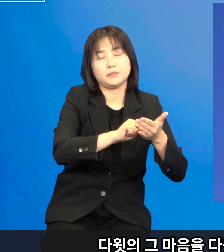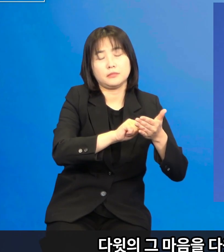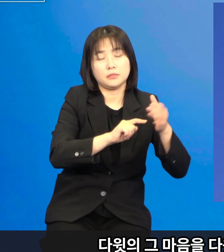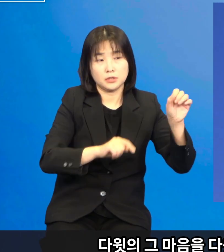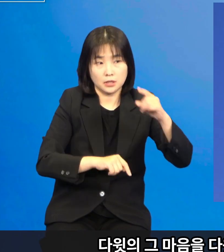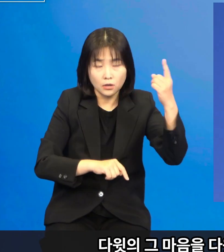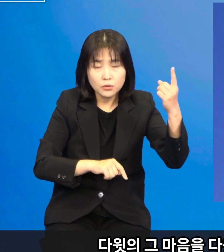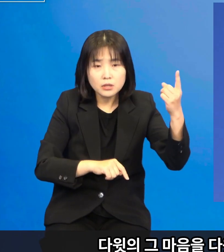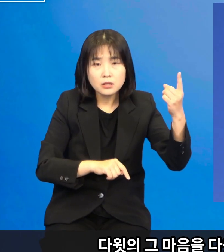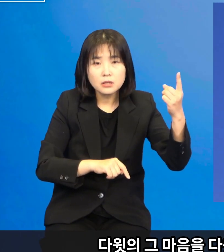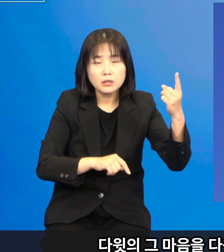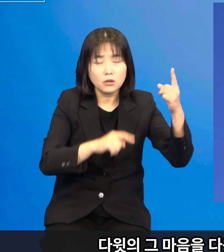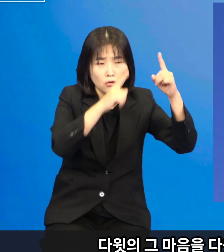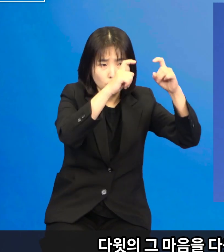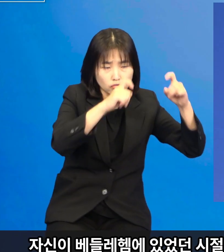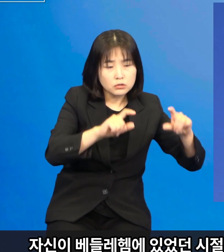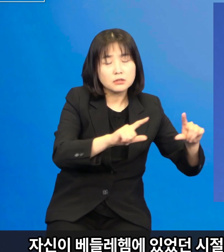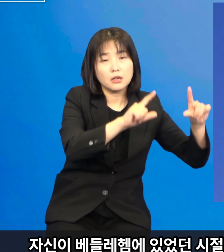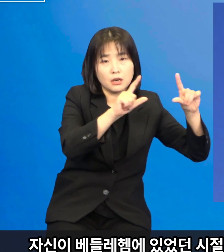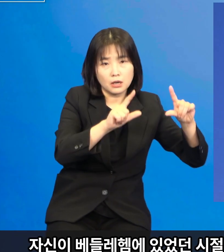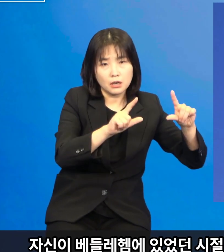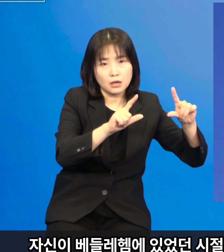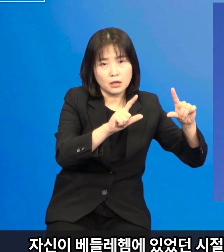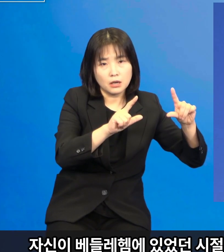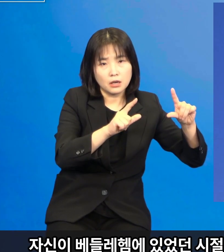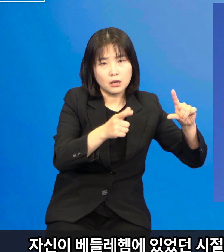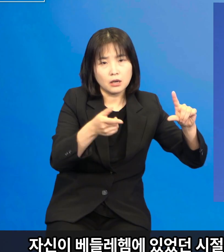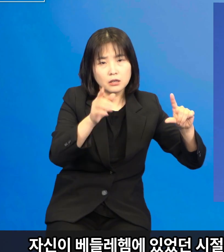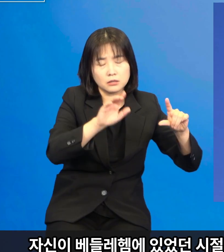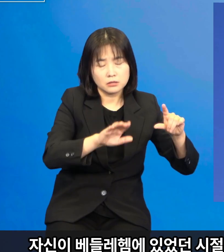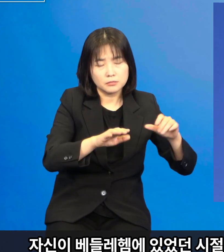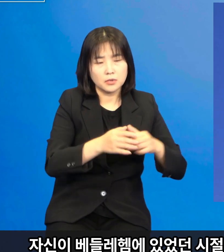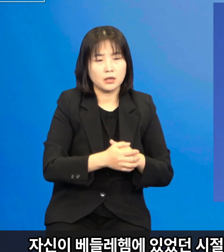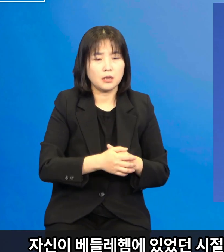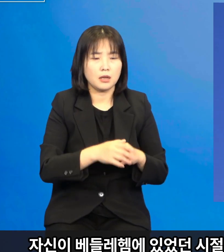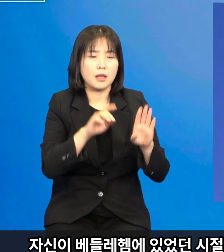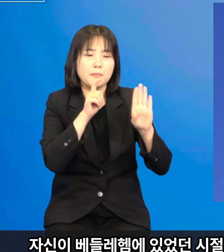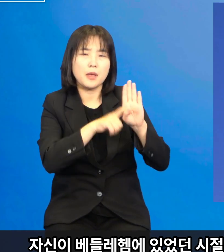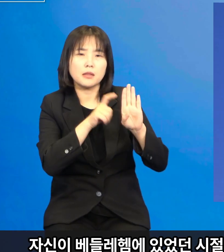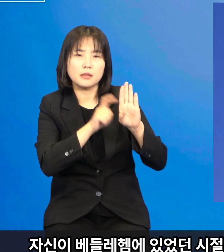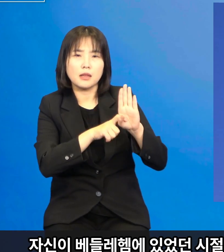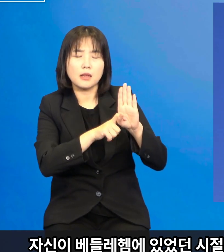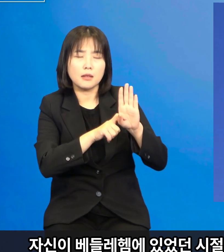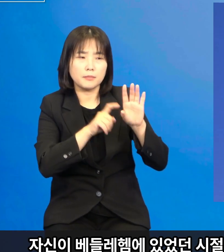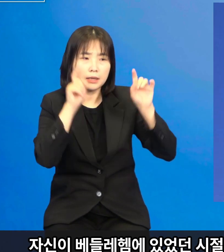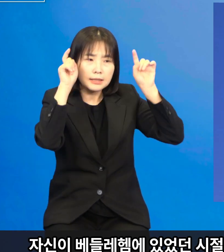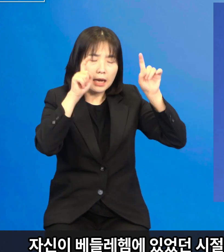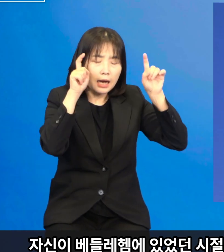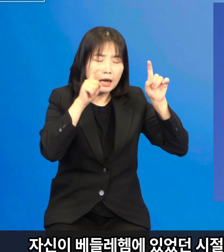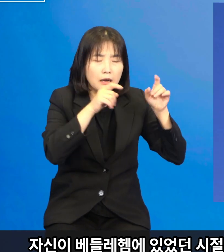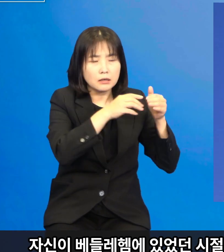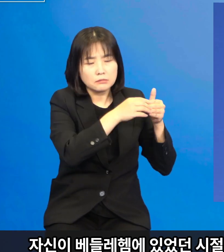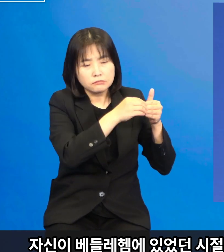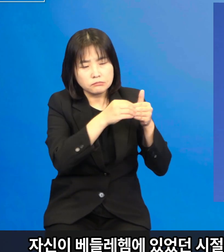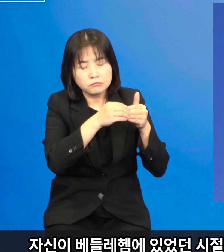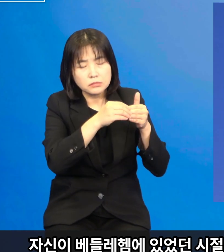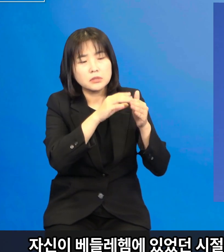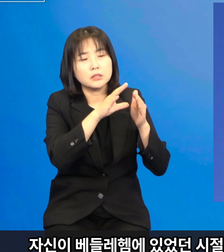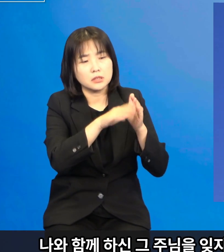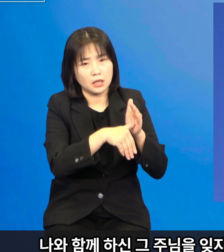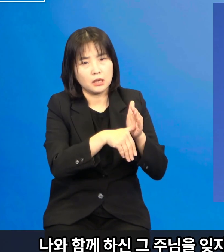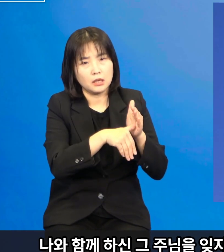다윗은 왕궁에 있었지만 자신이 베들레헴에 있었던 시절, 나를 아무도 알아주지 않았을